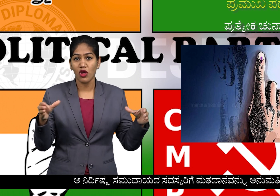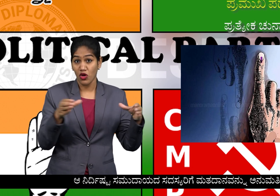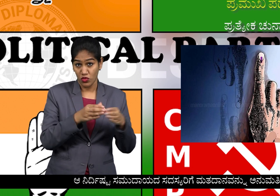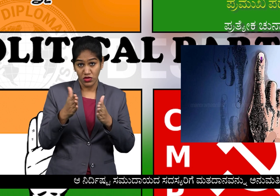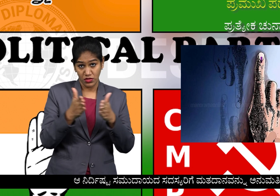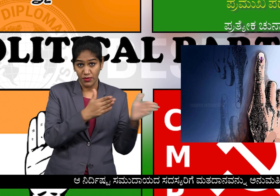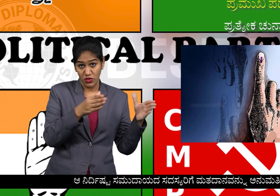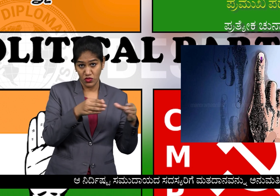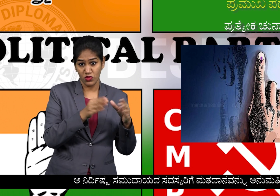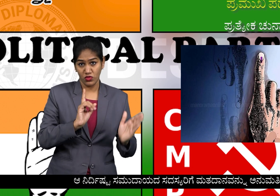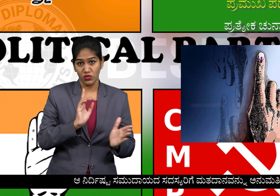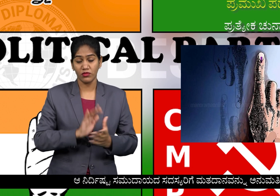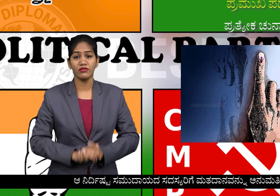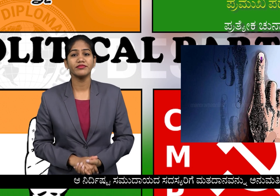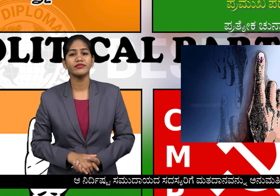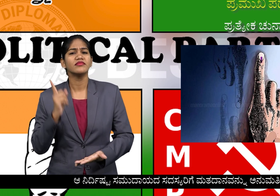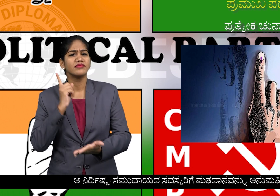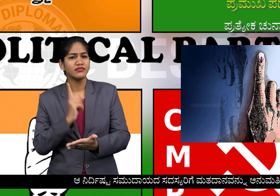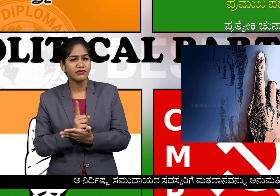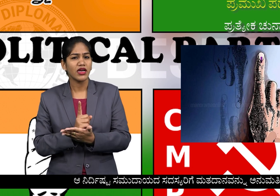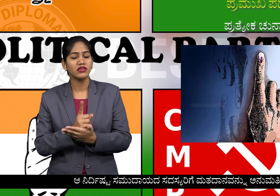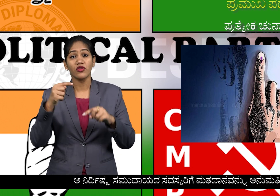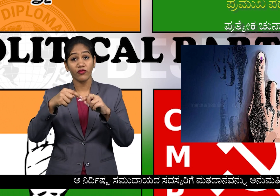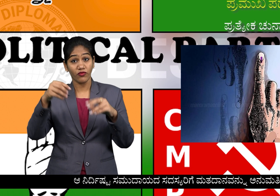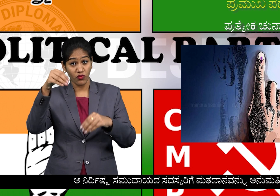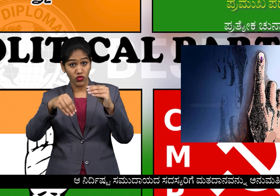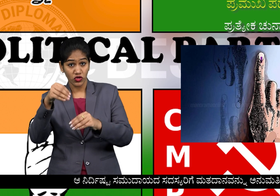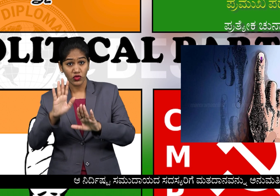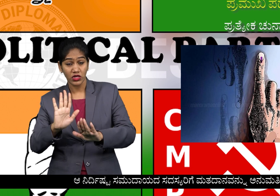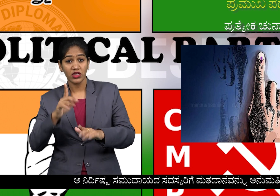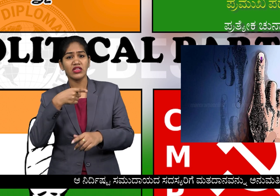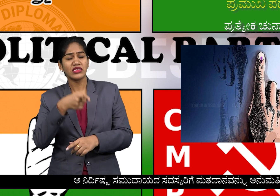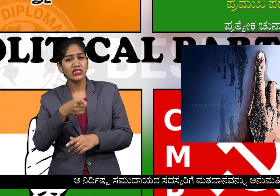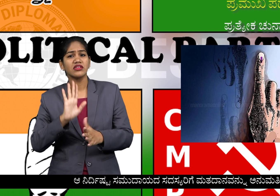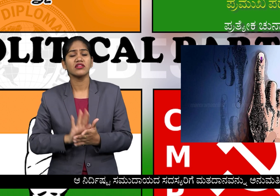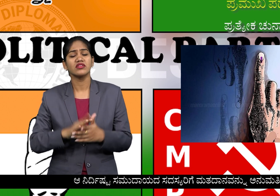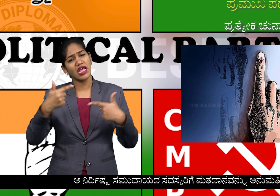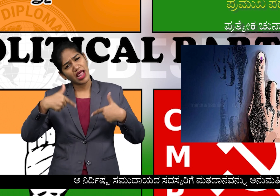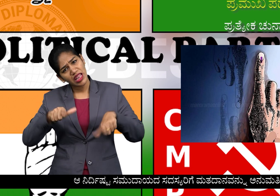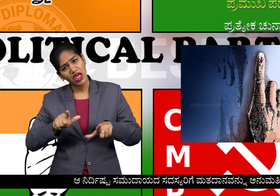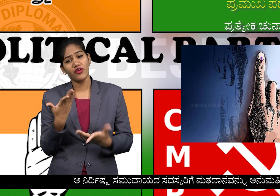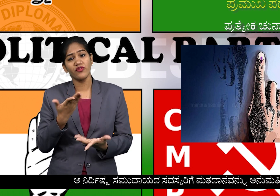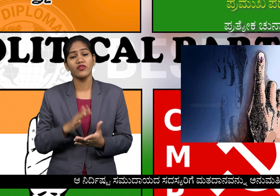ನಿರ್ದಿಷ್ಟ ಸಮುದಾಯದ ಸದಸ್ಯರಿಗೆ ಅದಕ್ಕೆ ಮತದಾನವನ್ನು ಅನುಮತಿಸಲಾಗುವುದು.